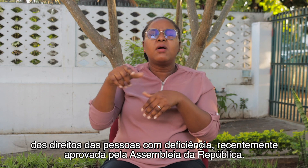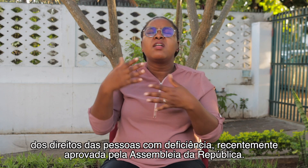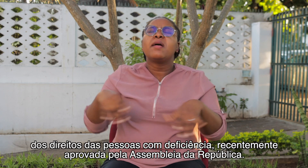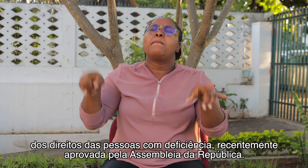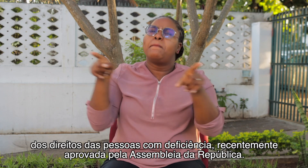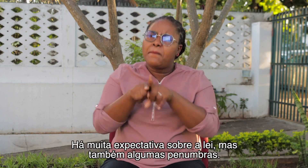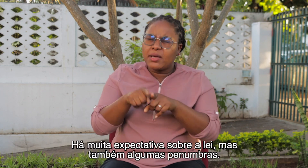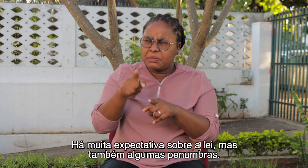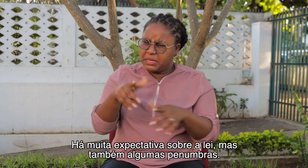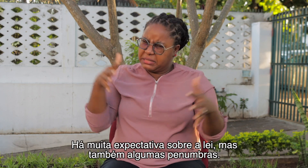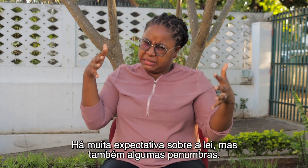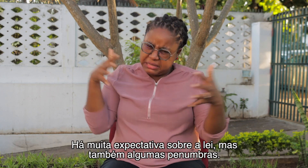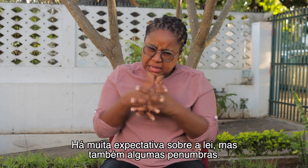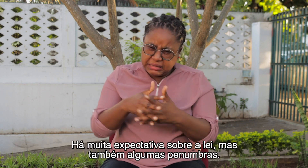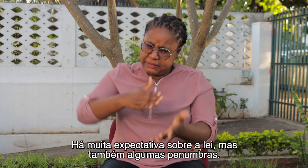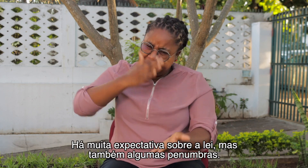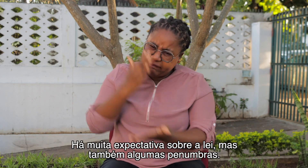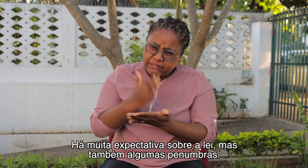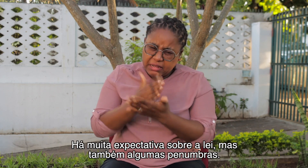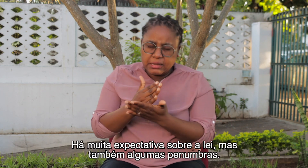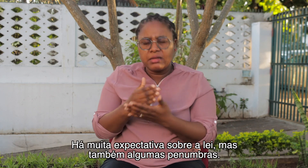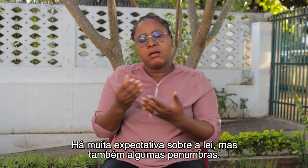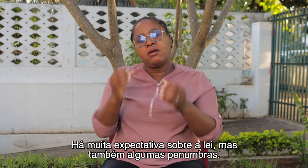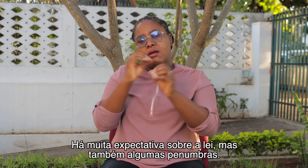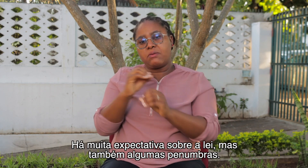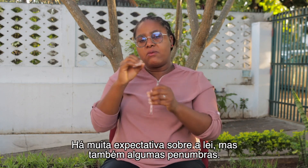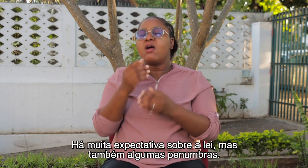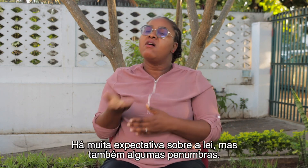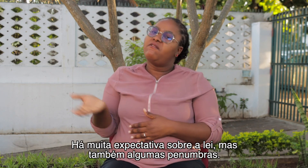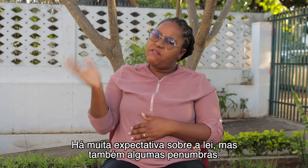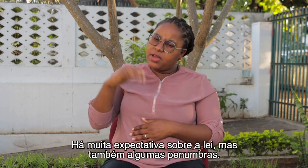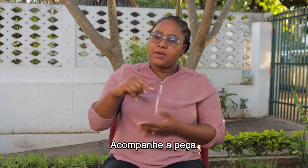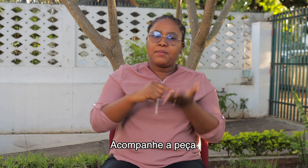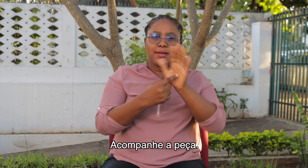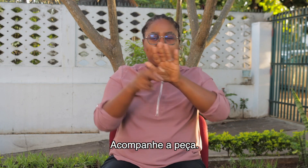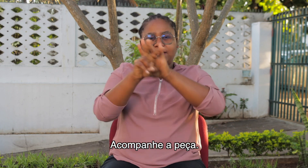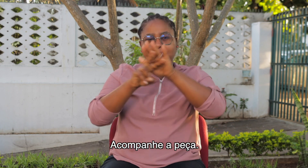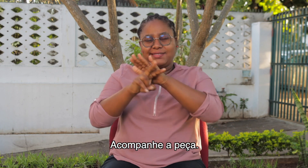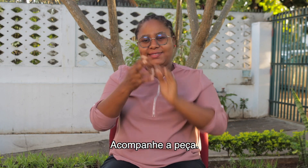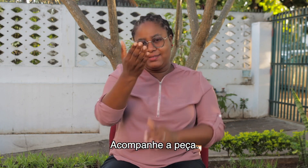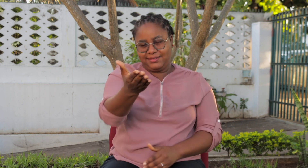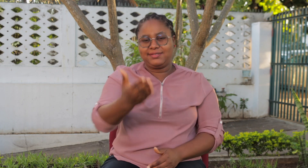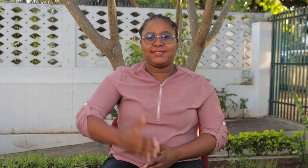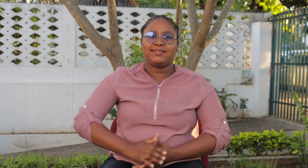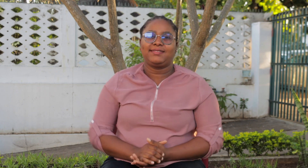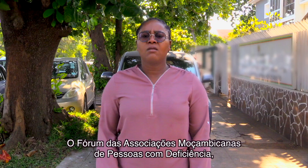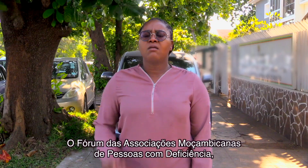República. Há muita expectativa sobre a lei, mas também algumas penumbras. Acompanhe a peça. O